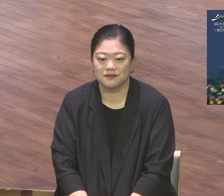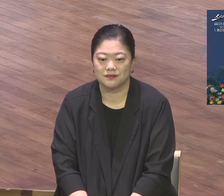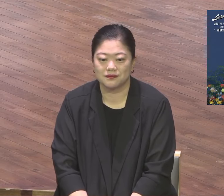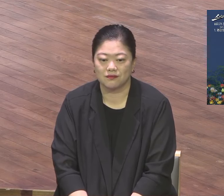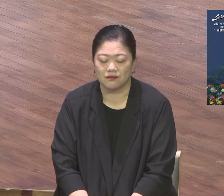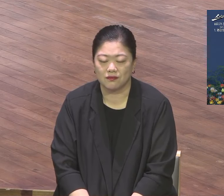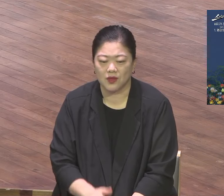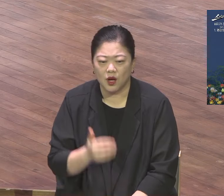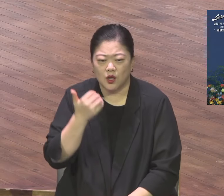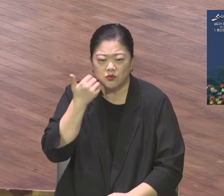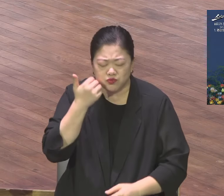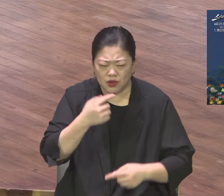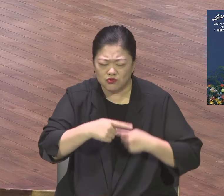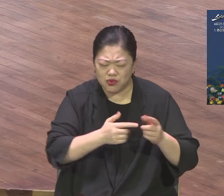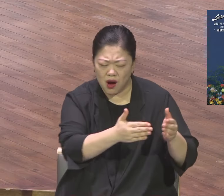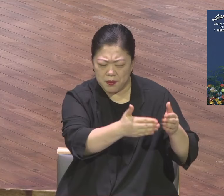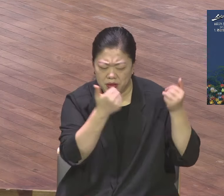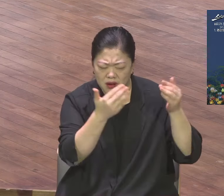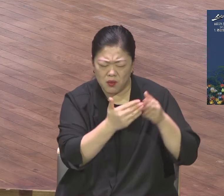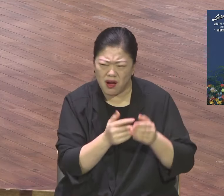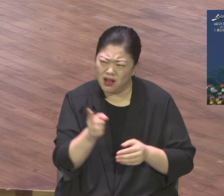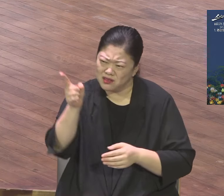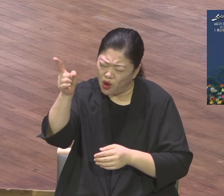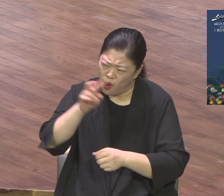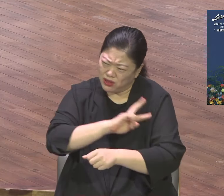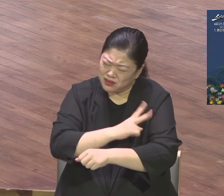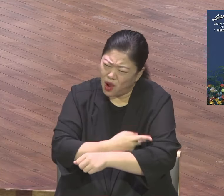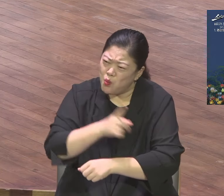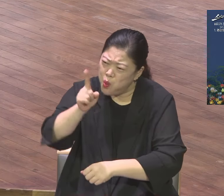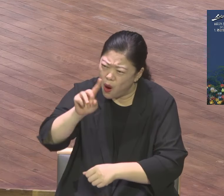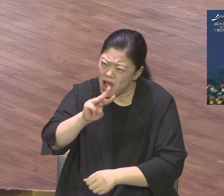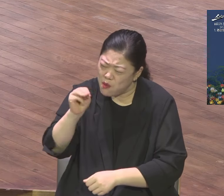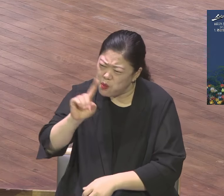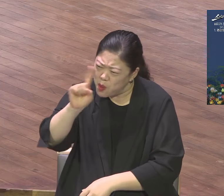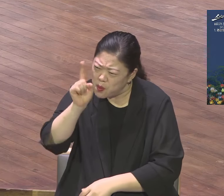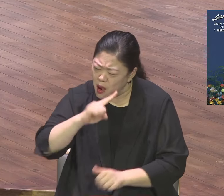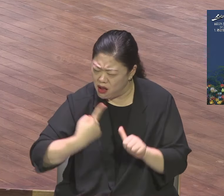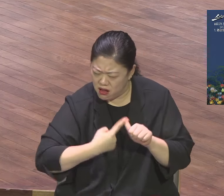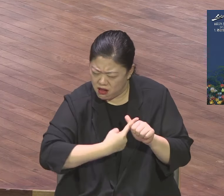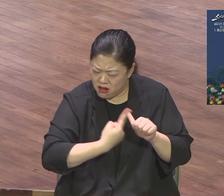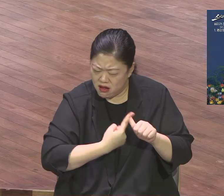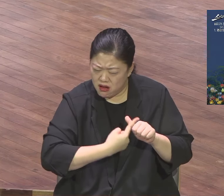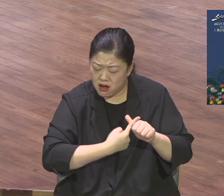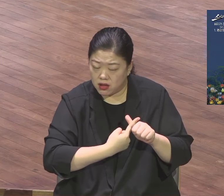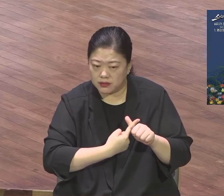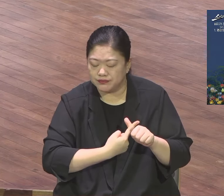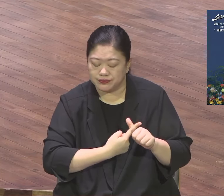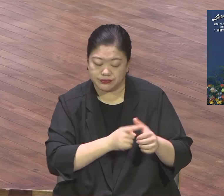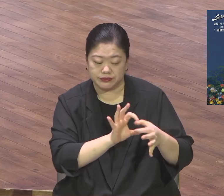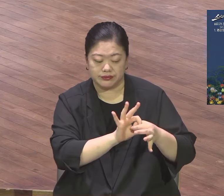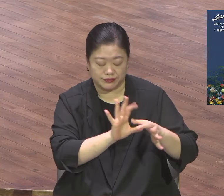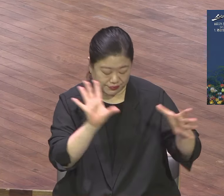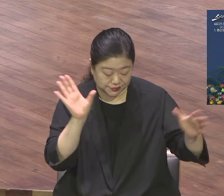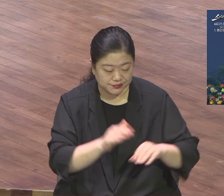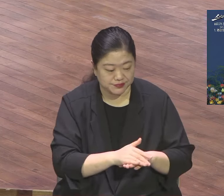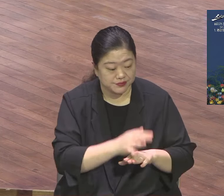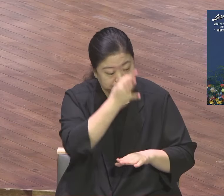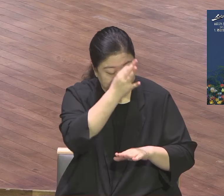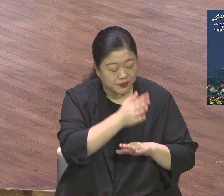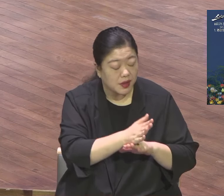다른 사람들이 충동질해도 전혀 흔들리지 않고 오직 예수만 바라보고 나갈